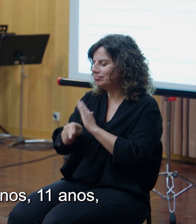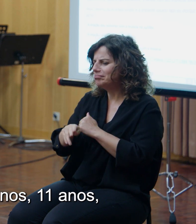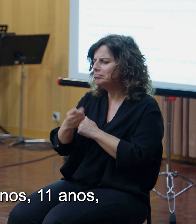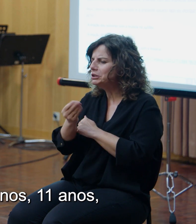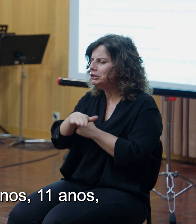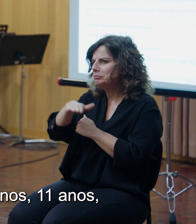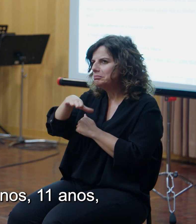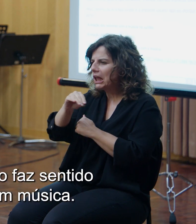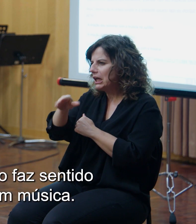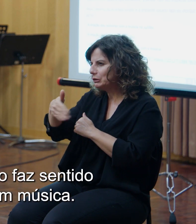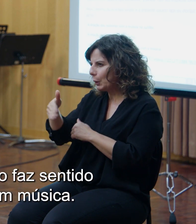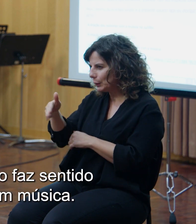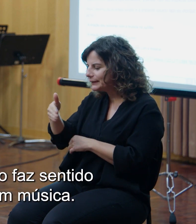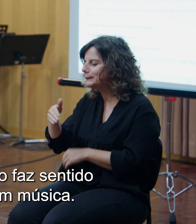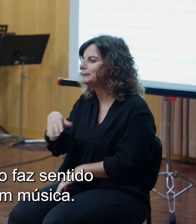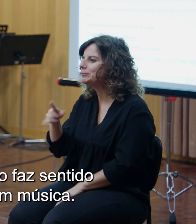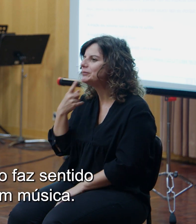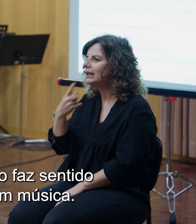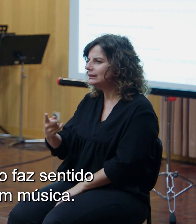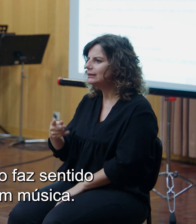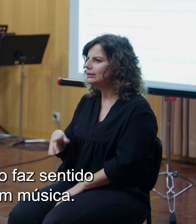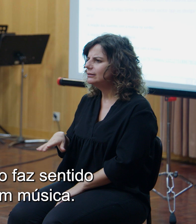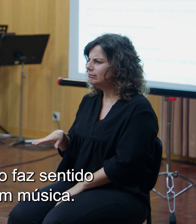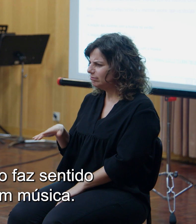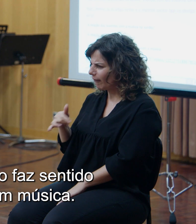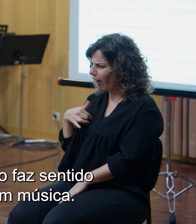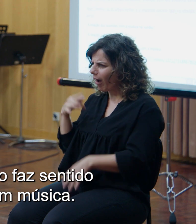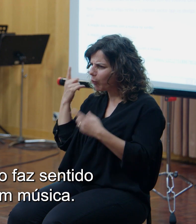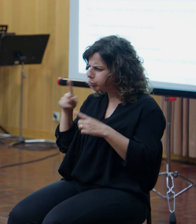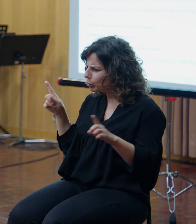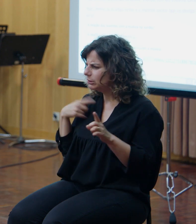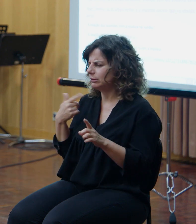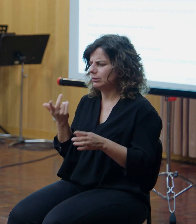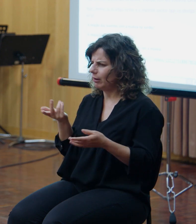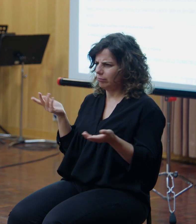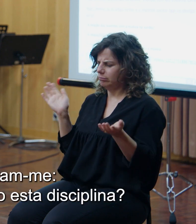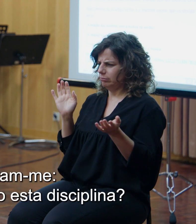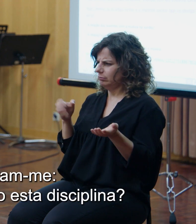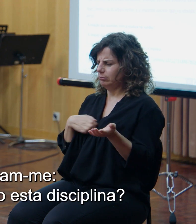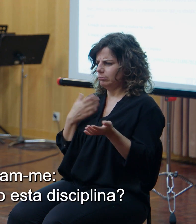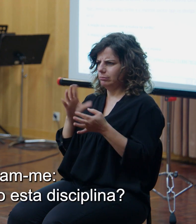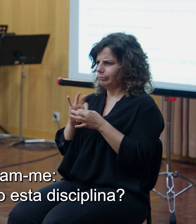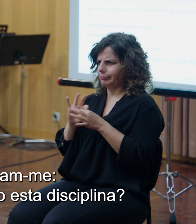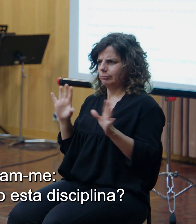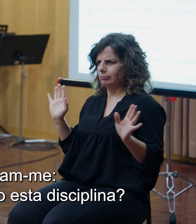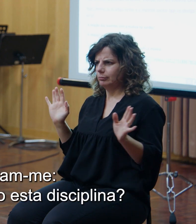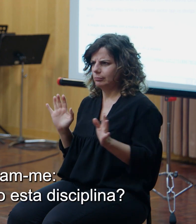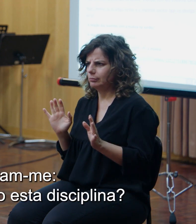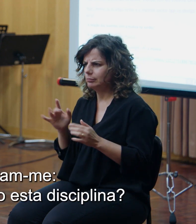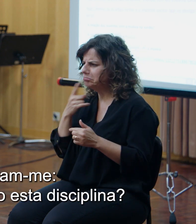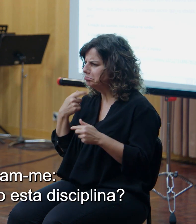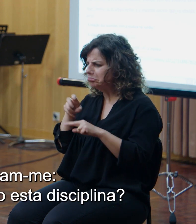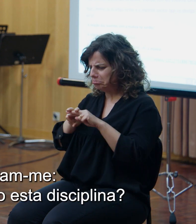10 anos, 11 anos, dizem-me que não faz sentido eles aprenderem música. Eles me perguntam porquê que eu tenho